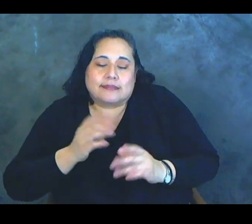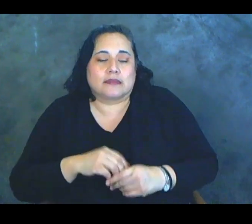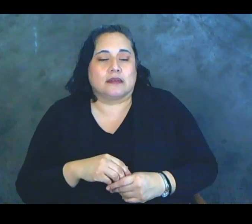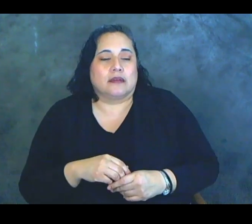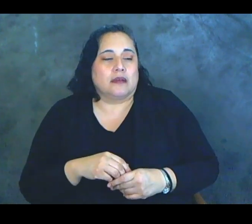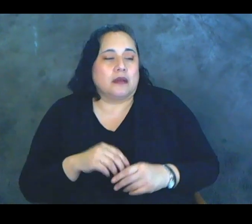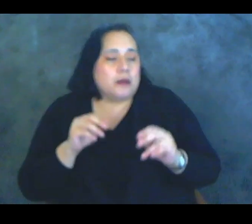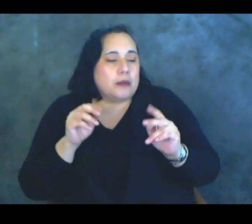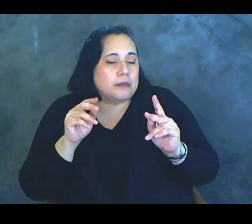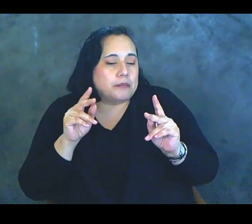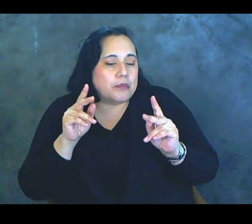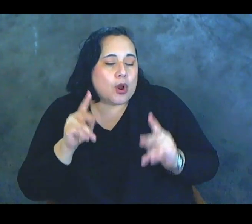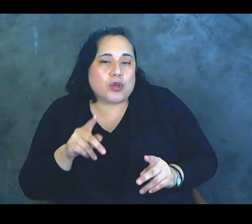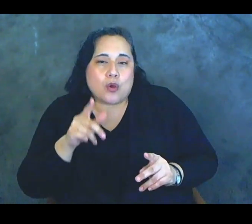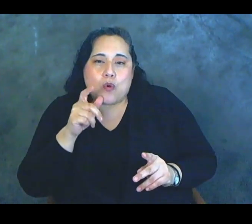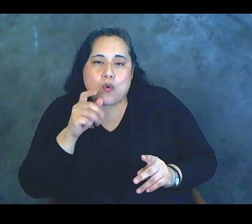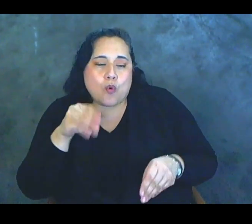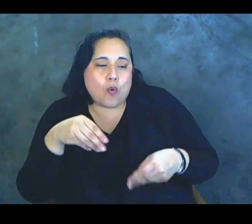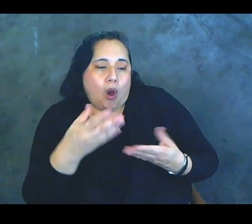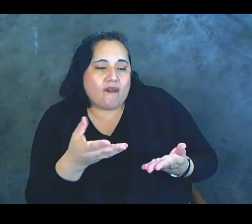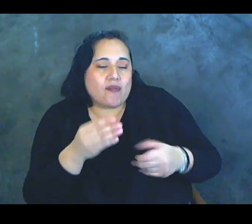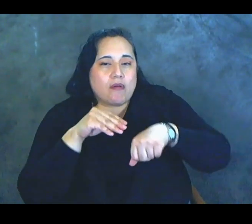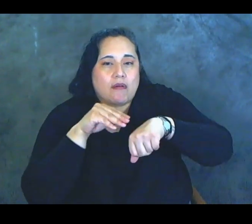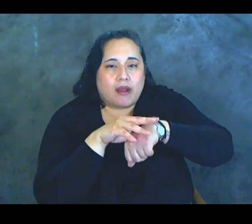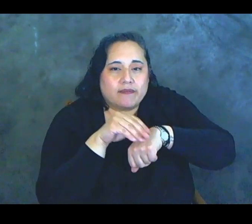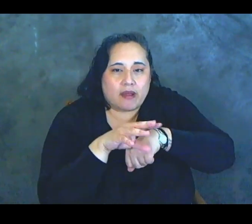persona que daba consejos.